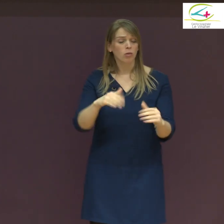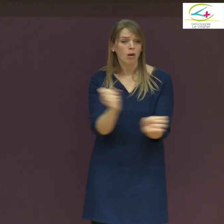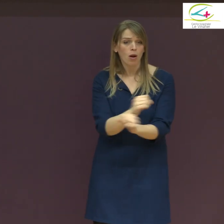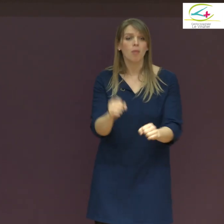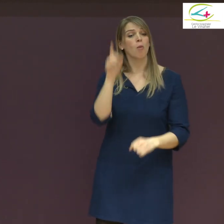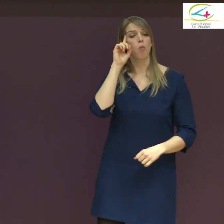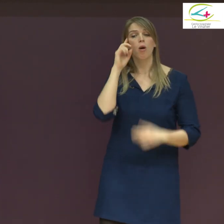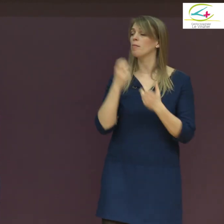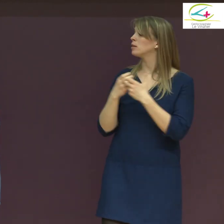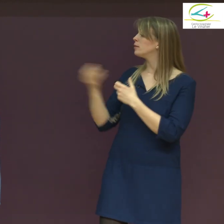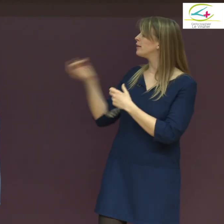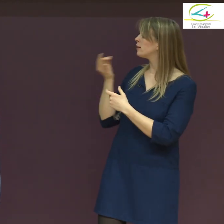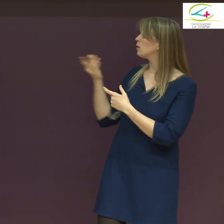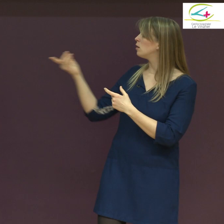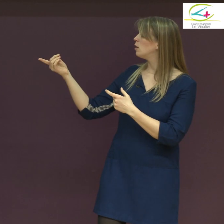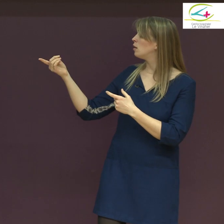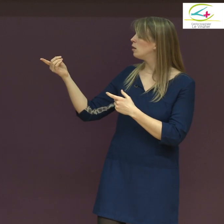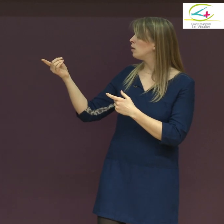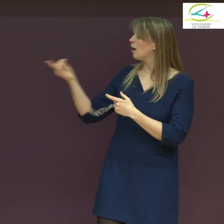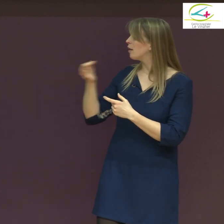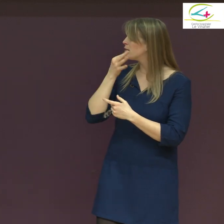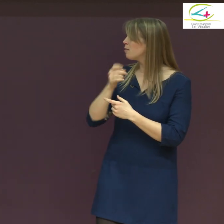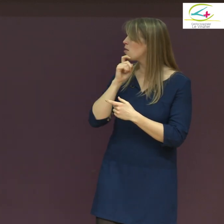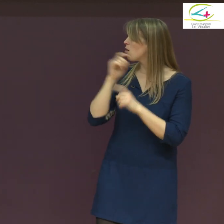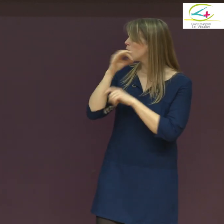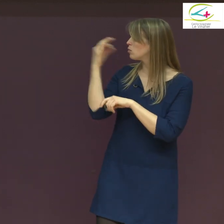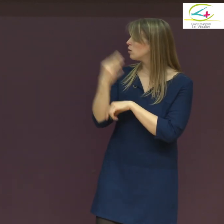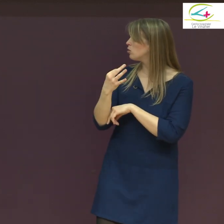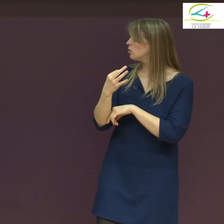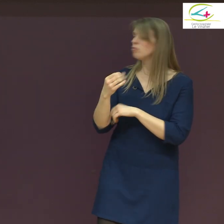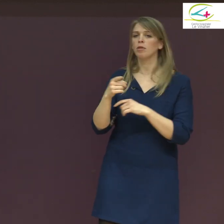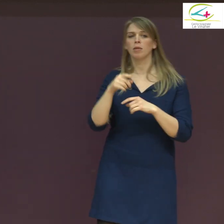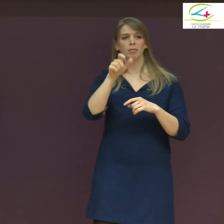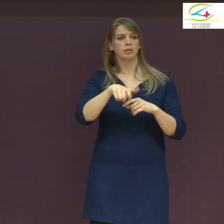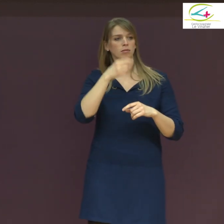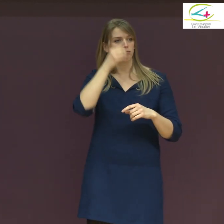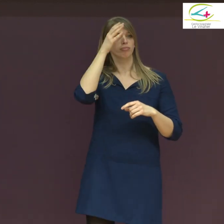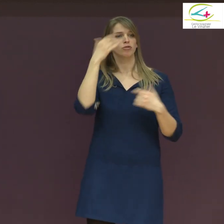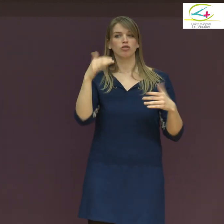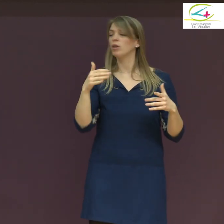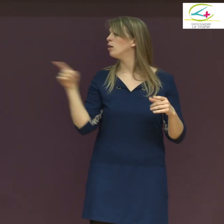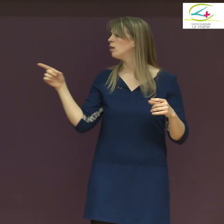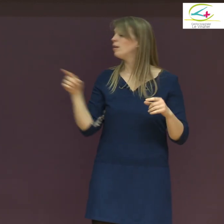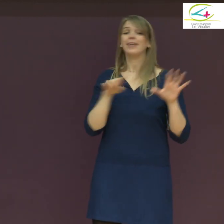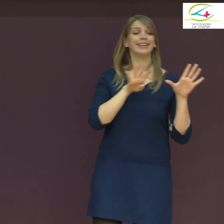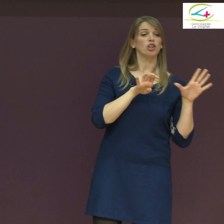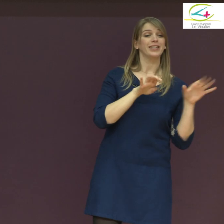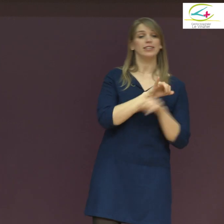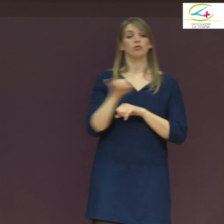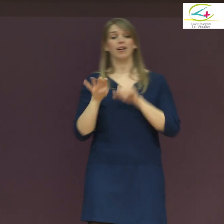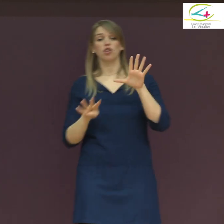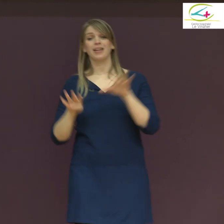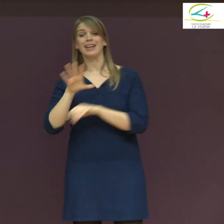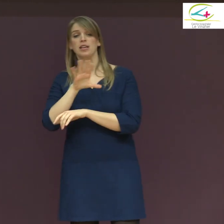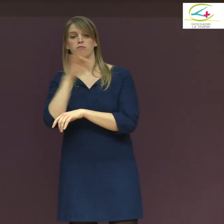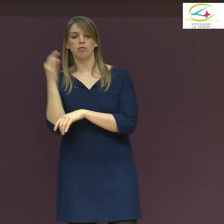que quand tu citais les morts, avant, t'as pas dit encore le pourcentage. Mais les spécialistes, le chiffre a déjà été donné, c'est entre 90 et 95%.